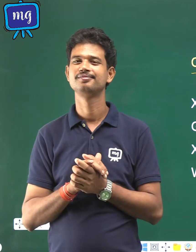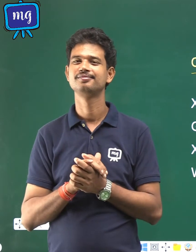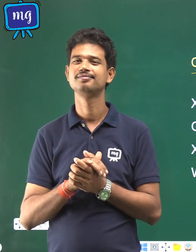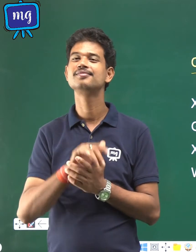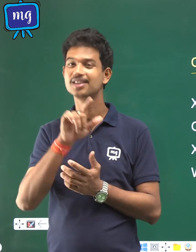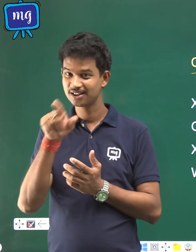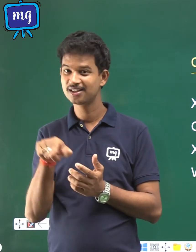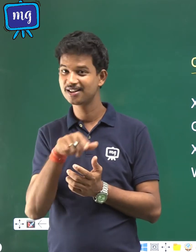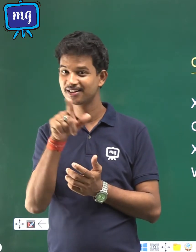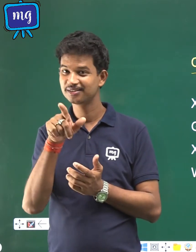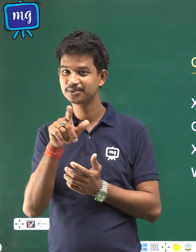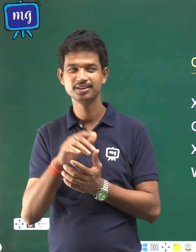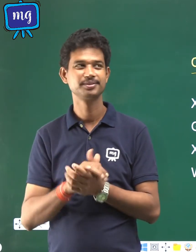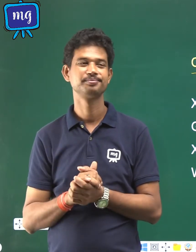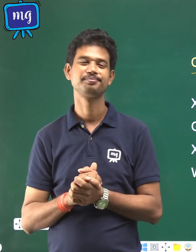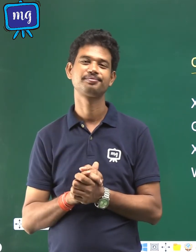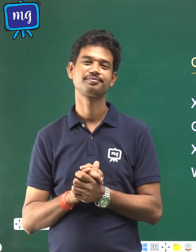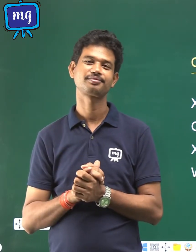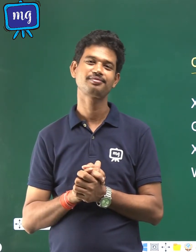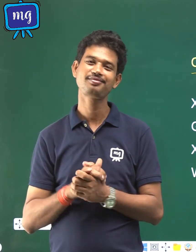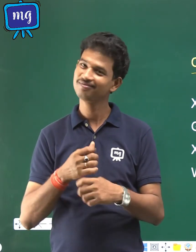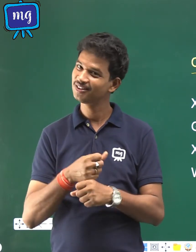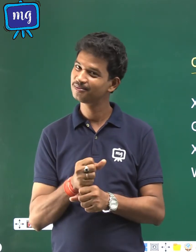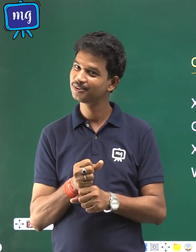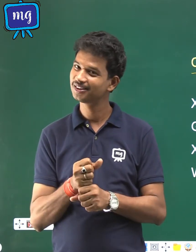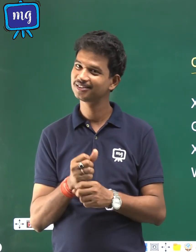सर्कल बनाएंगे। तो बनाते हैं।